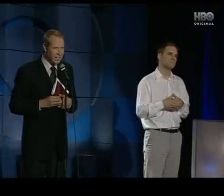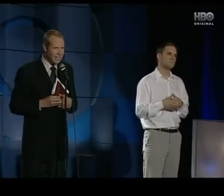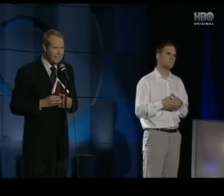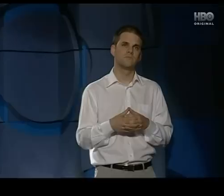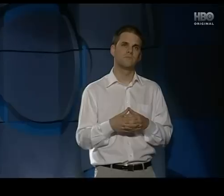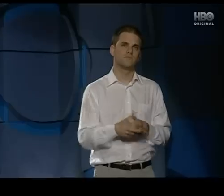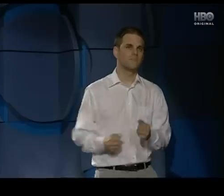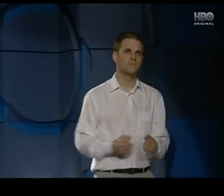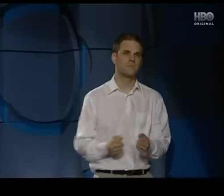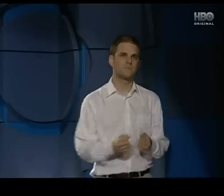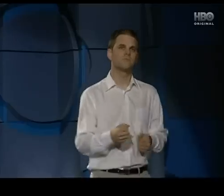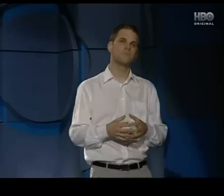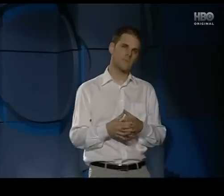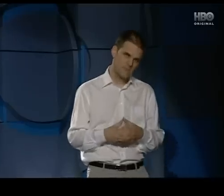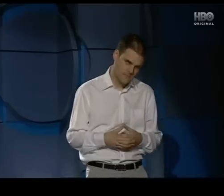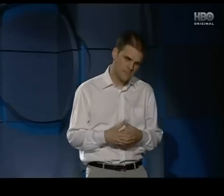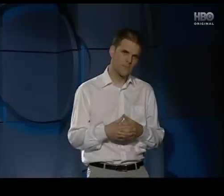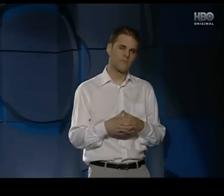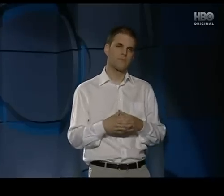Jaroslav Rychlý